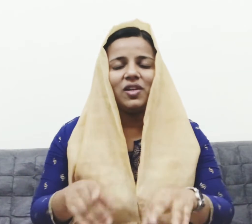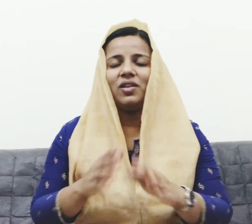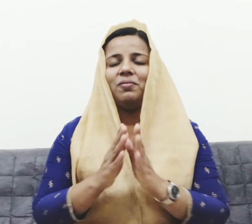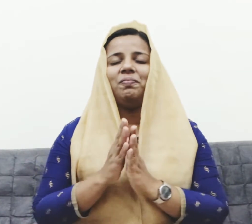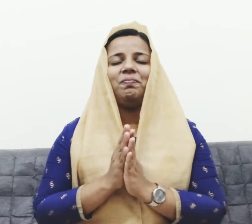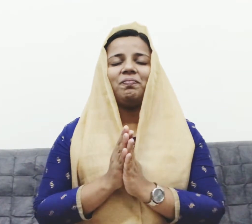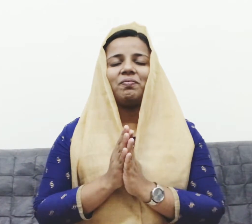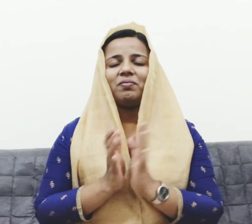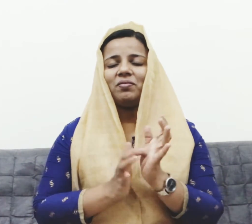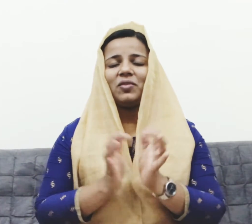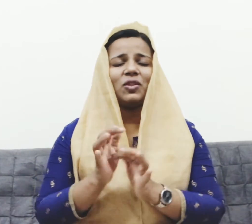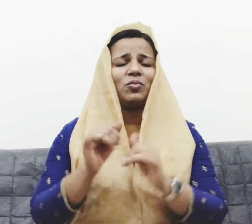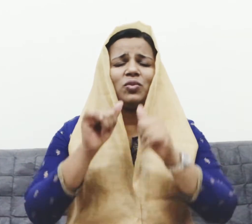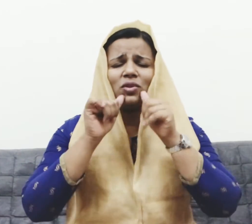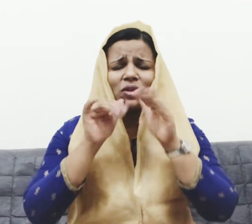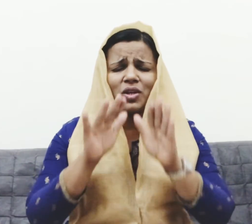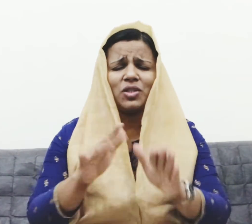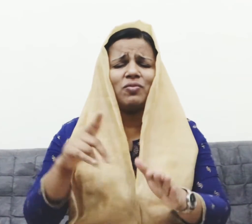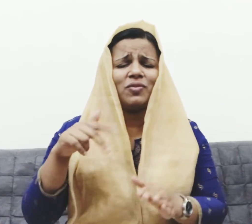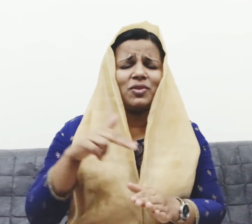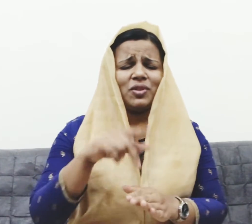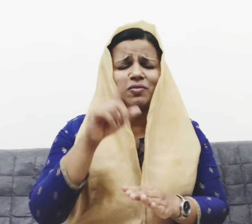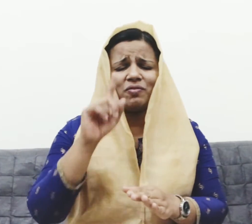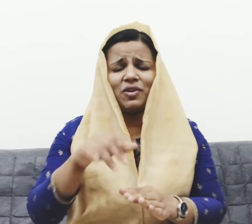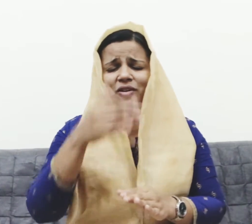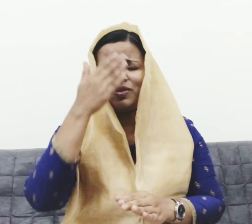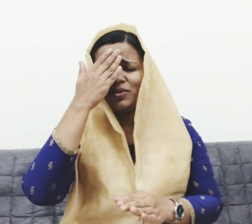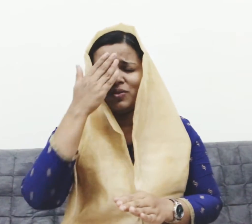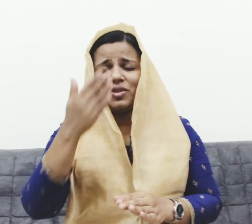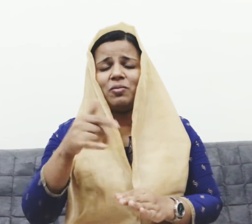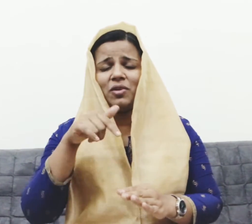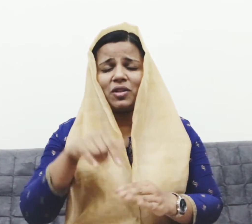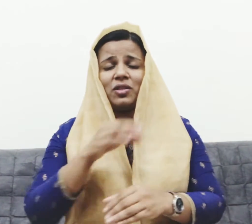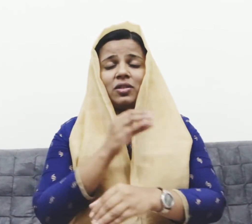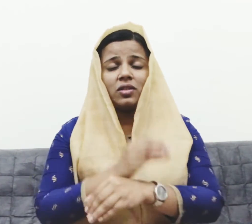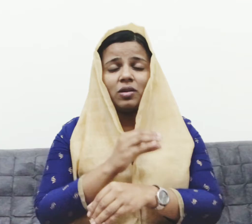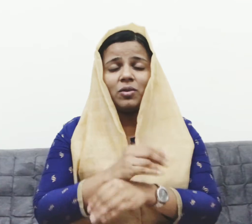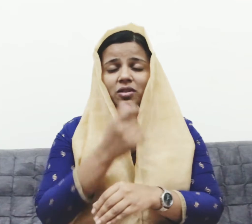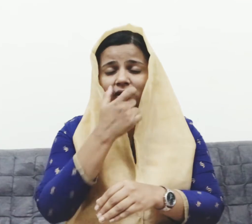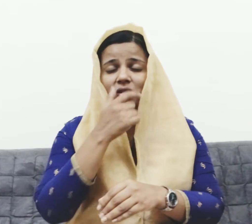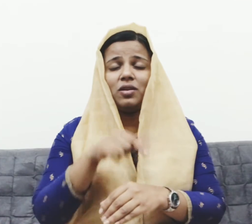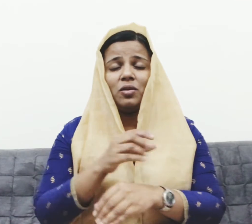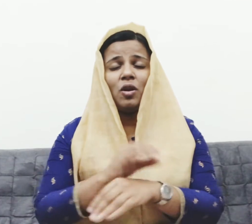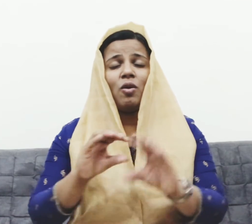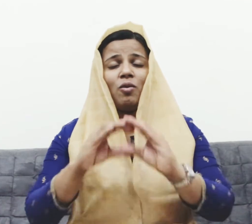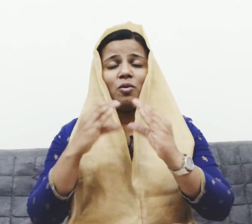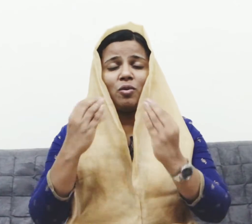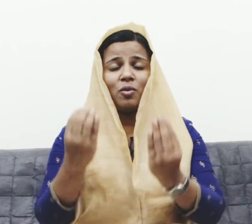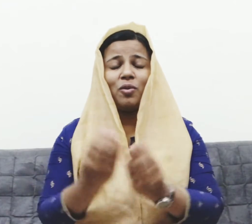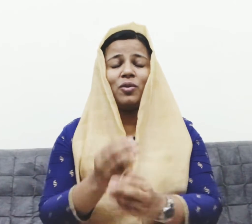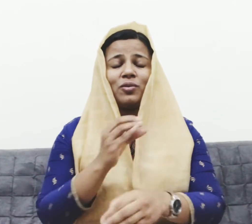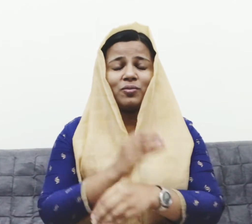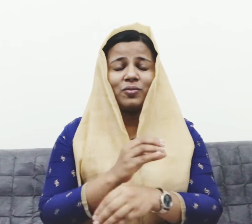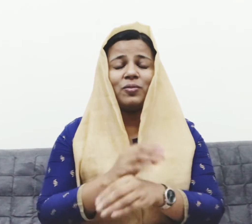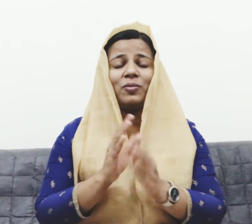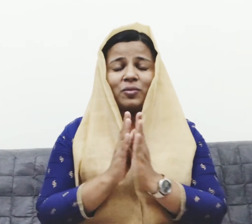കർത്താവേ, ആമേൻ. അങ്ങനെ അനുഗ്രഹിച്ച് വഴി നടത്തുന്ന കൃപകൾക്കായി സ്തോത്രം. ഇന്നത്തെ സഭായോഗങ്ങളെ ഞങ്ങൾ അനുഗ്രഹിച്ചു പ്രാർത്ഥിക്കുന്നു. ലോകവ്യാപകമായി ഈ കർത്ത